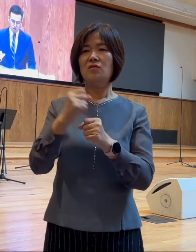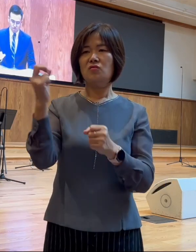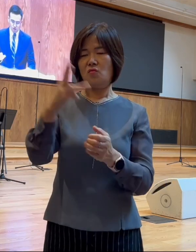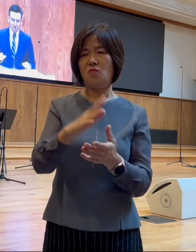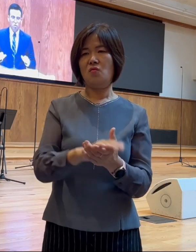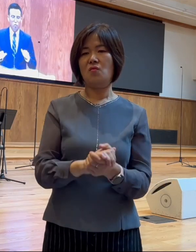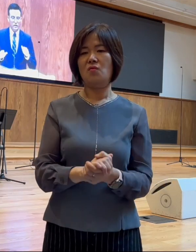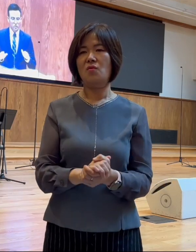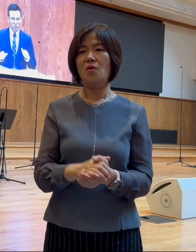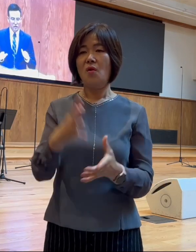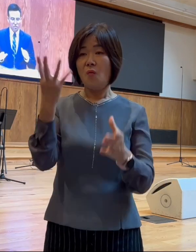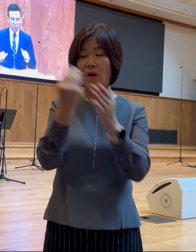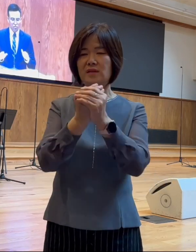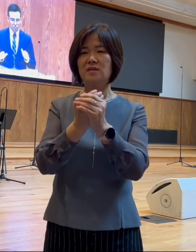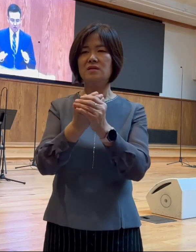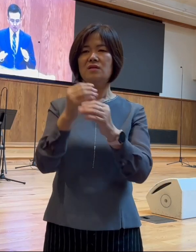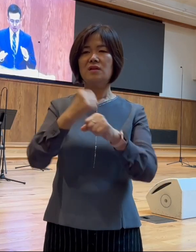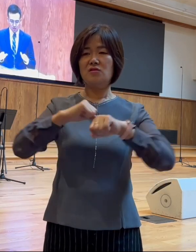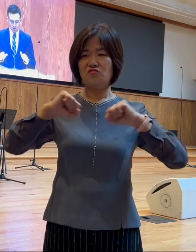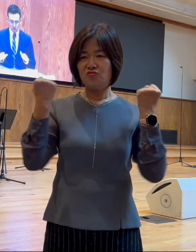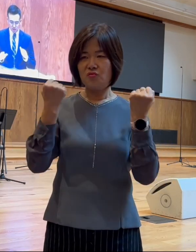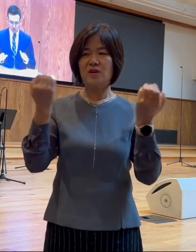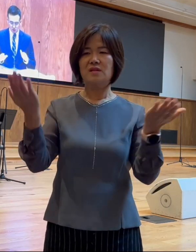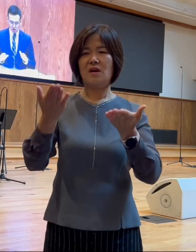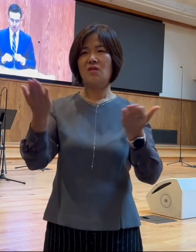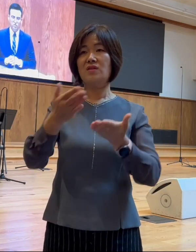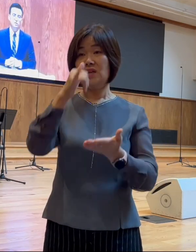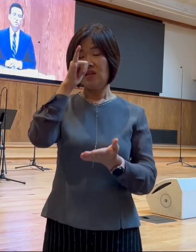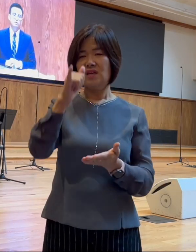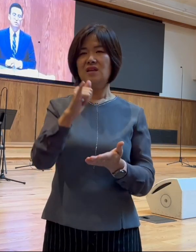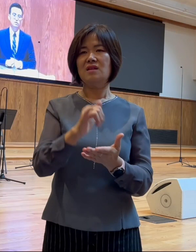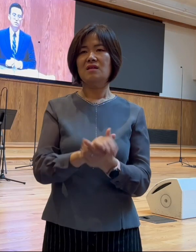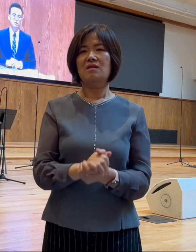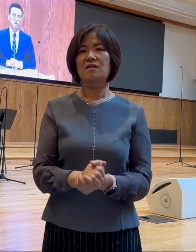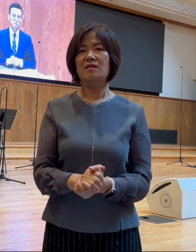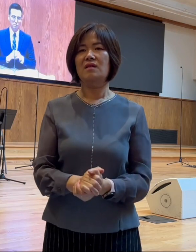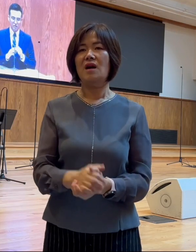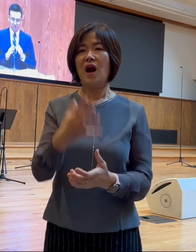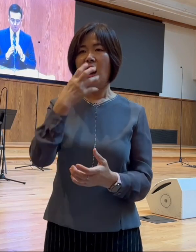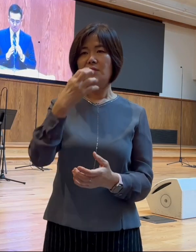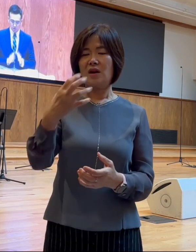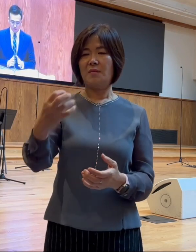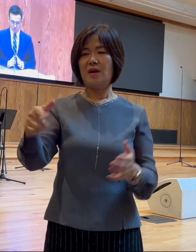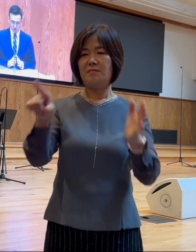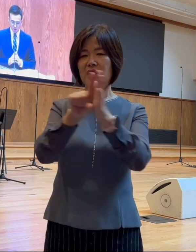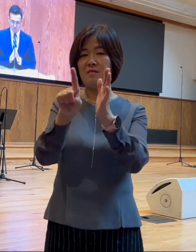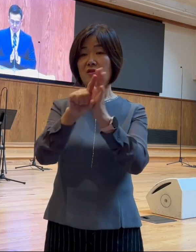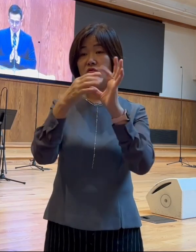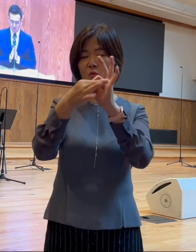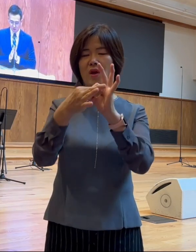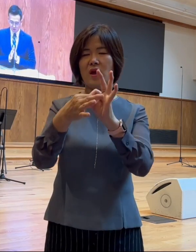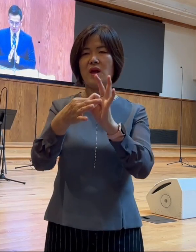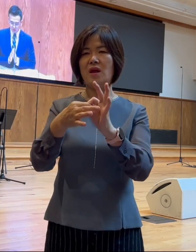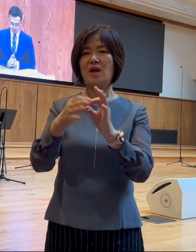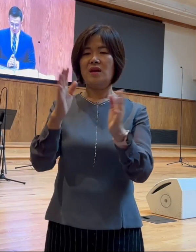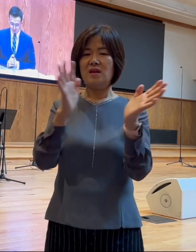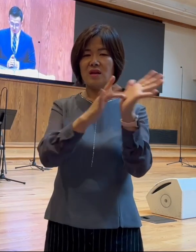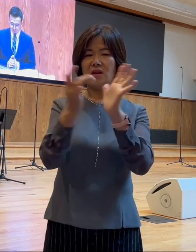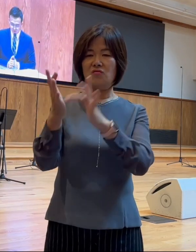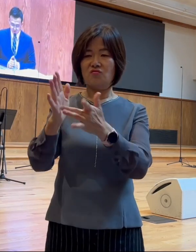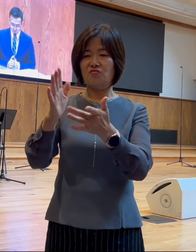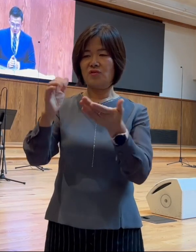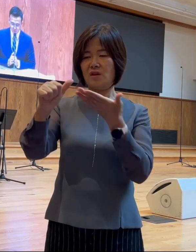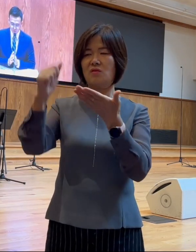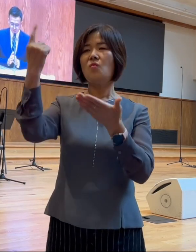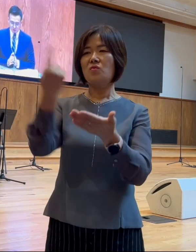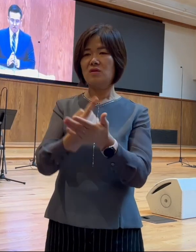수준의 완전한 순종의 그 사건이 있어야 하는 거예요. 아브라함의 그 믿음을 통해 메시아 예수께서